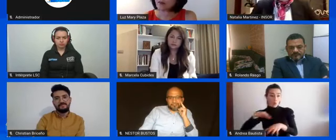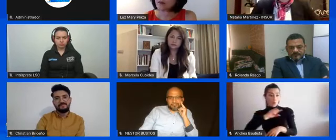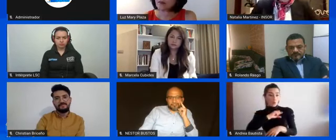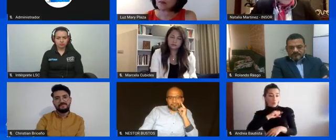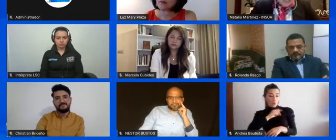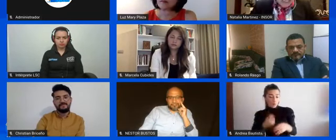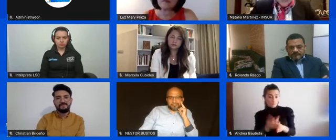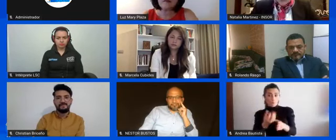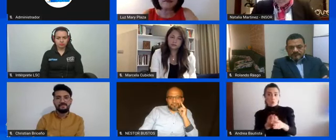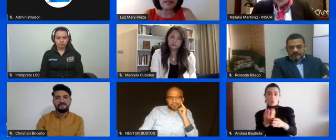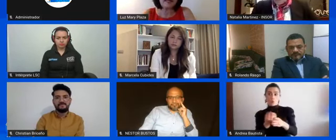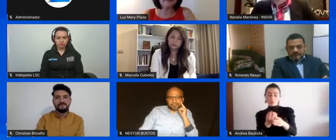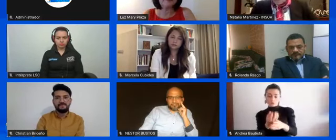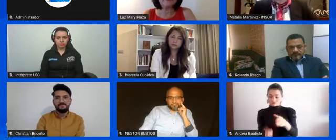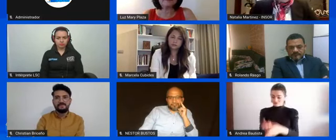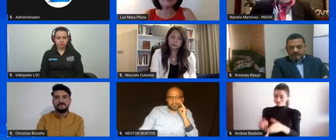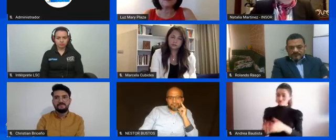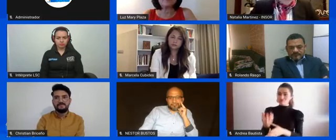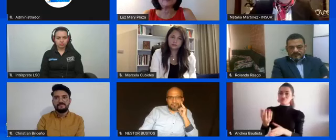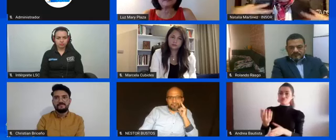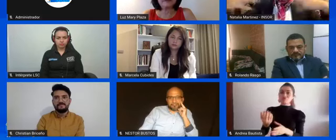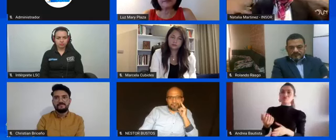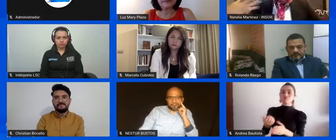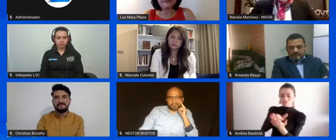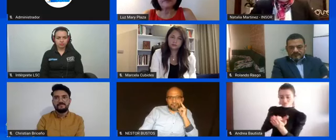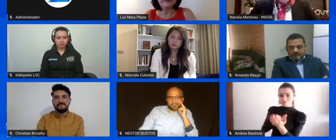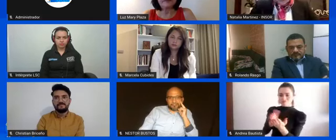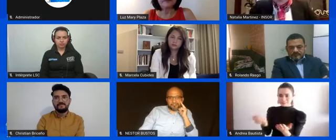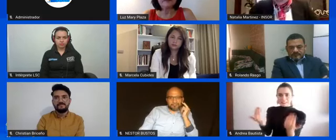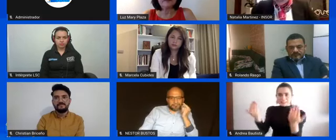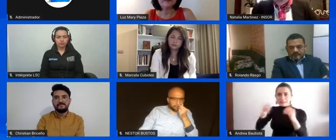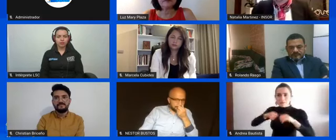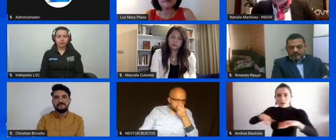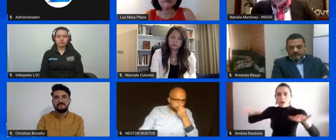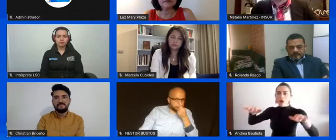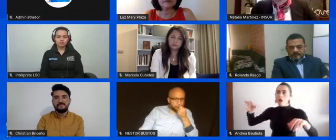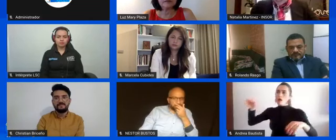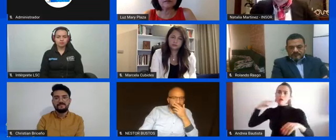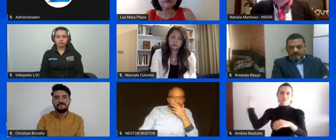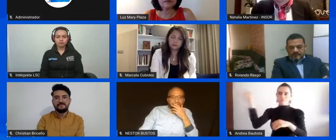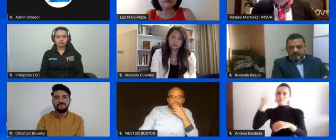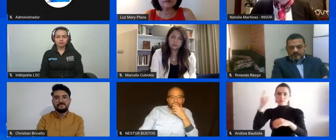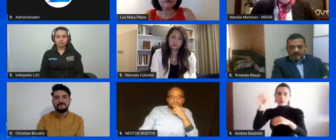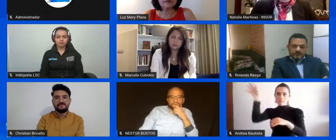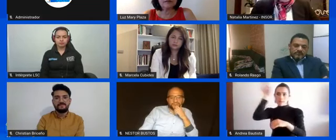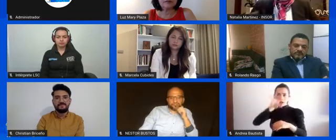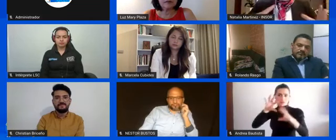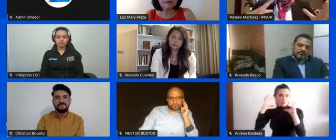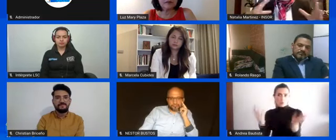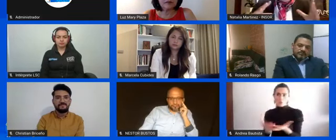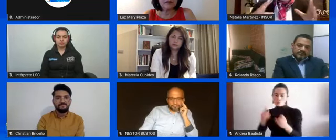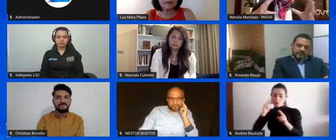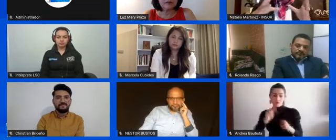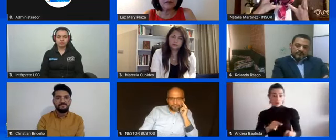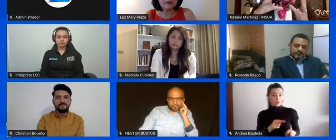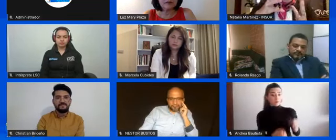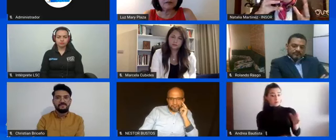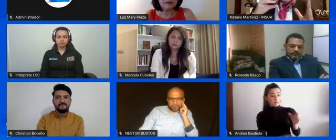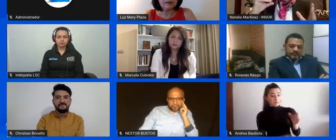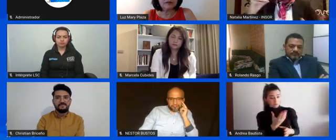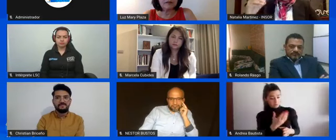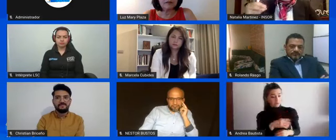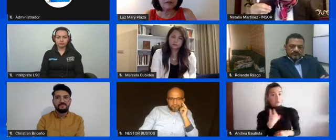que también era útil y que lo ubicaba como referente y lo visibilizaba como referente a nivel internacional, y digamos también que mantenía